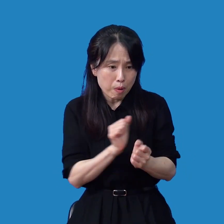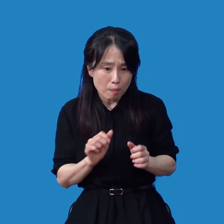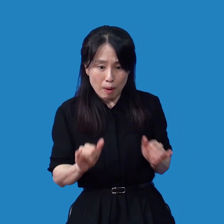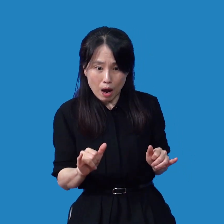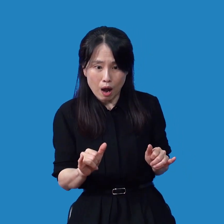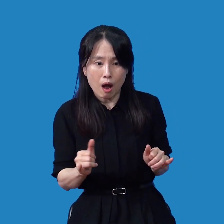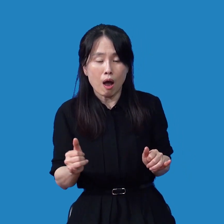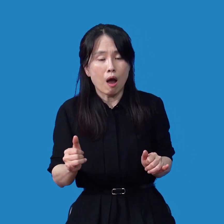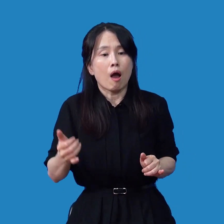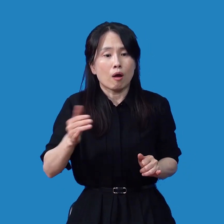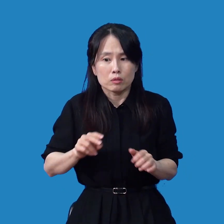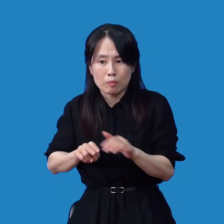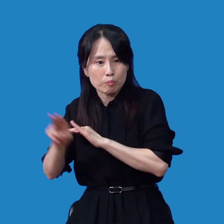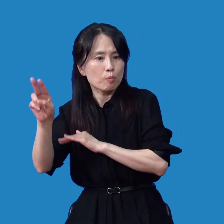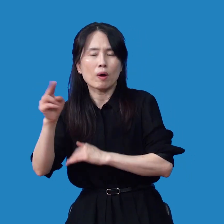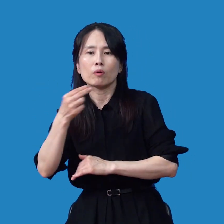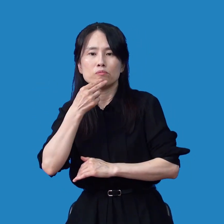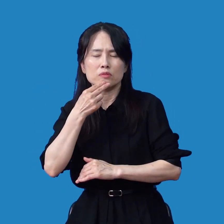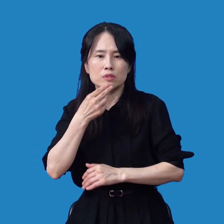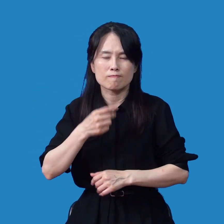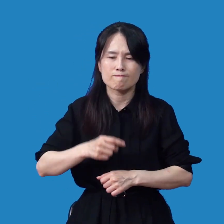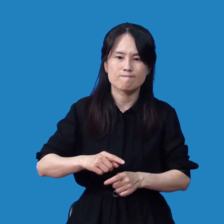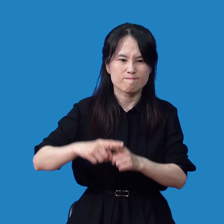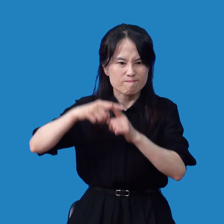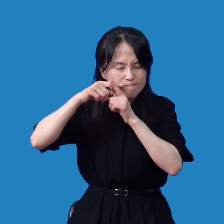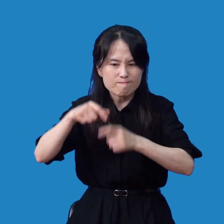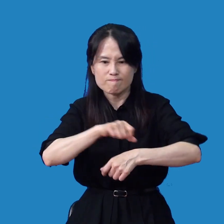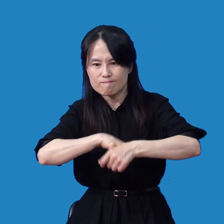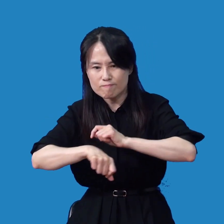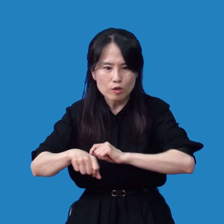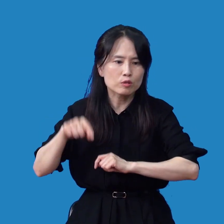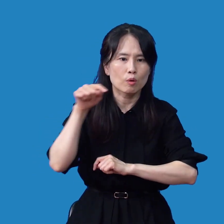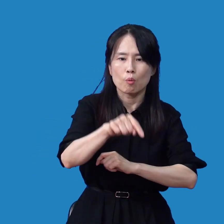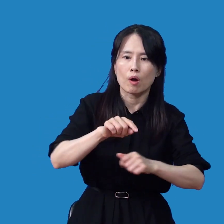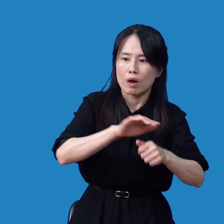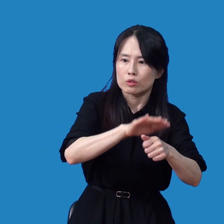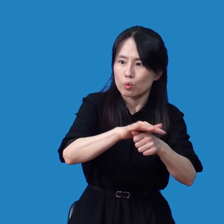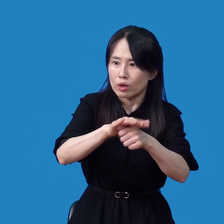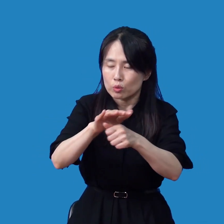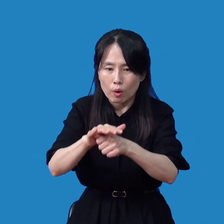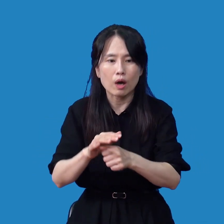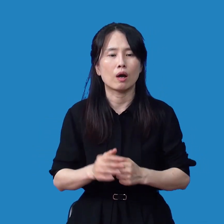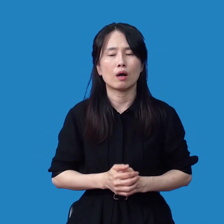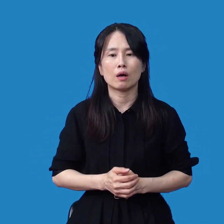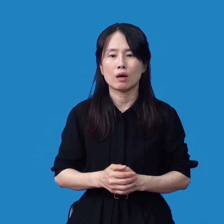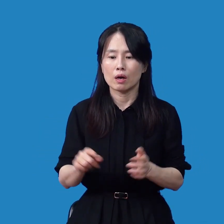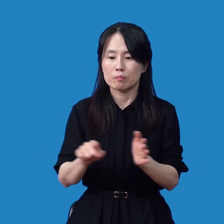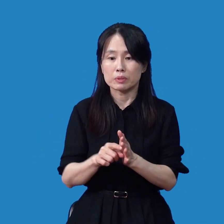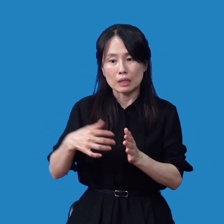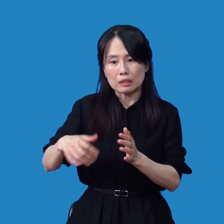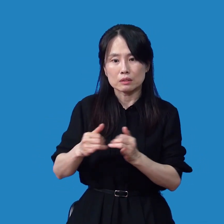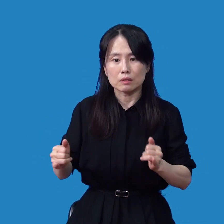걸고 그렇게 희생하면서 섬기니까 불신자들이 그걸 보고 너무 감동을 받았어요.